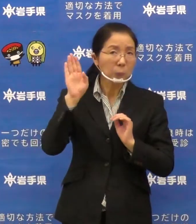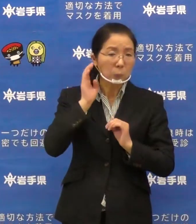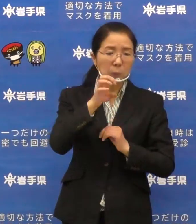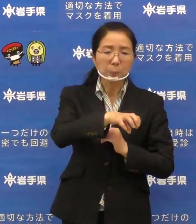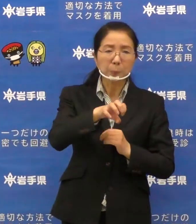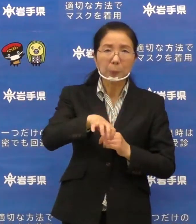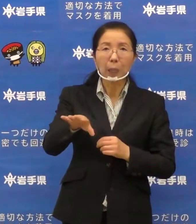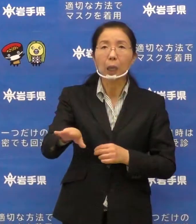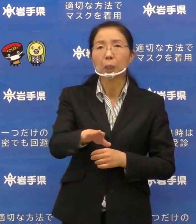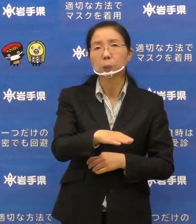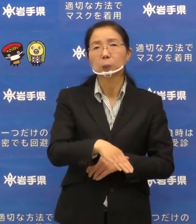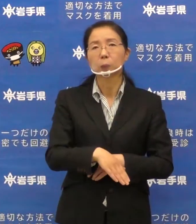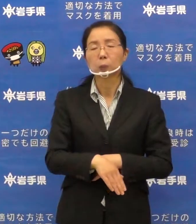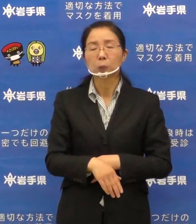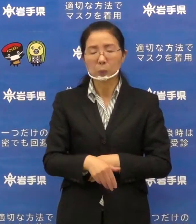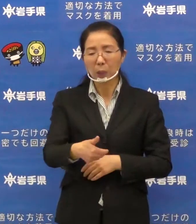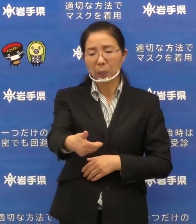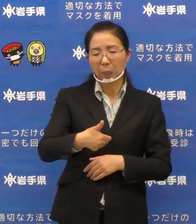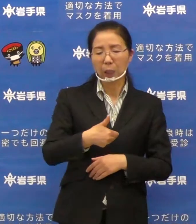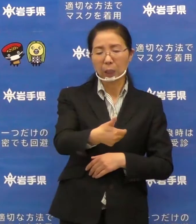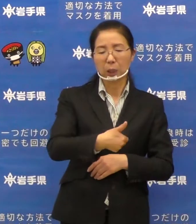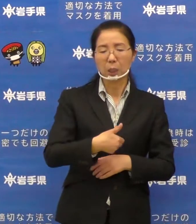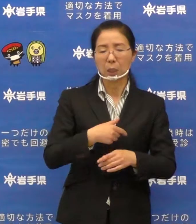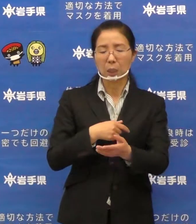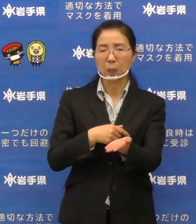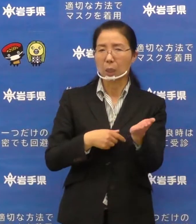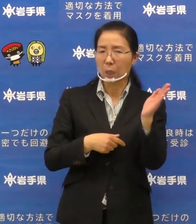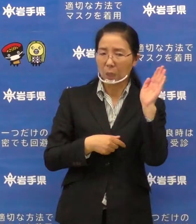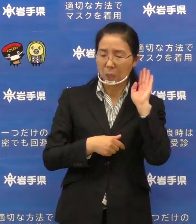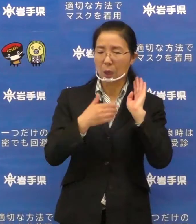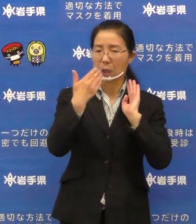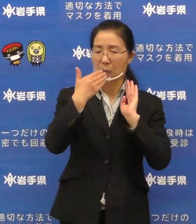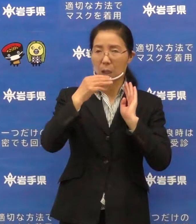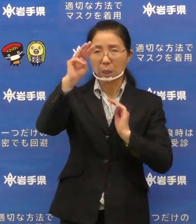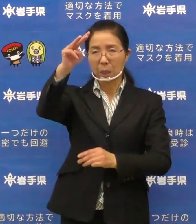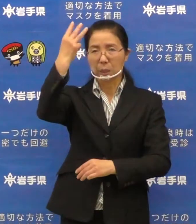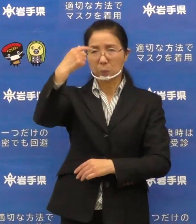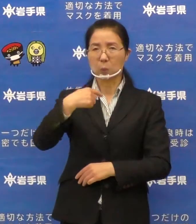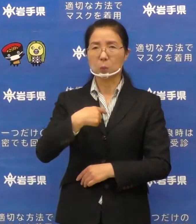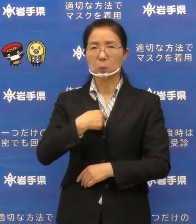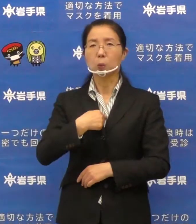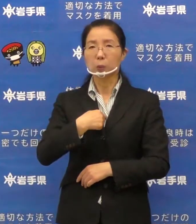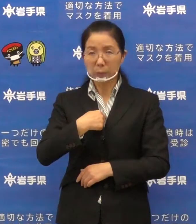り伺っていますので、それを参考にしながら、